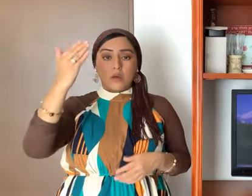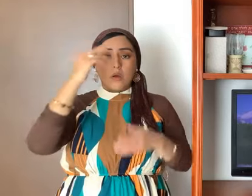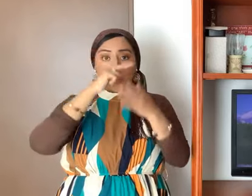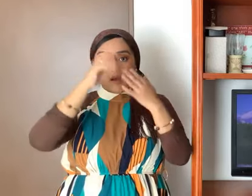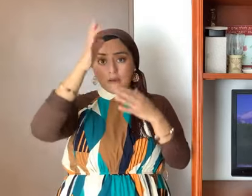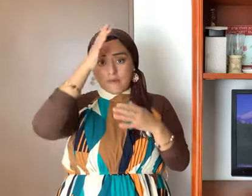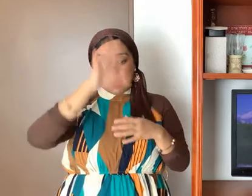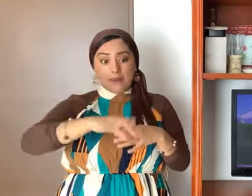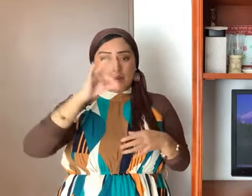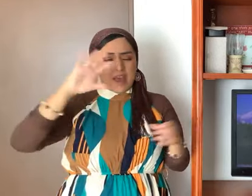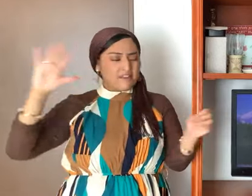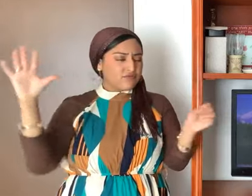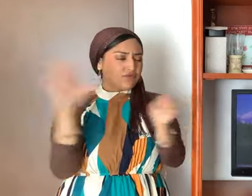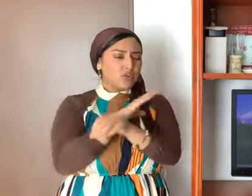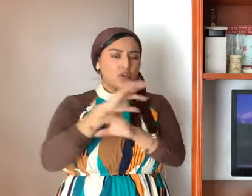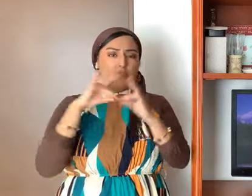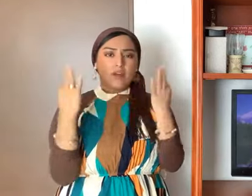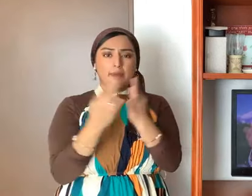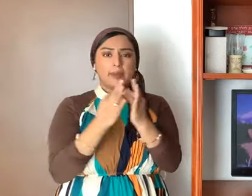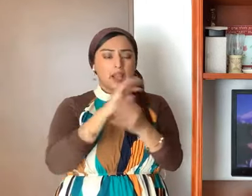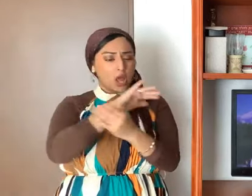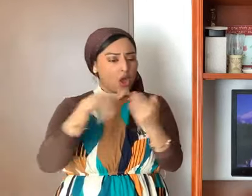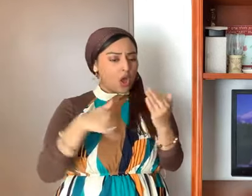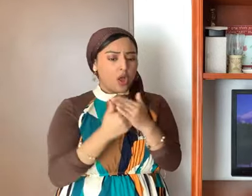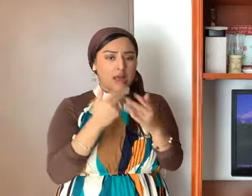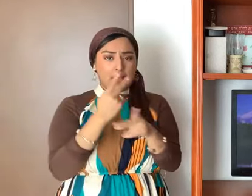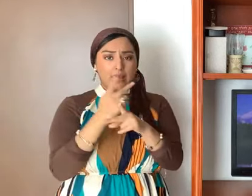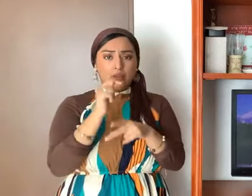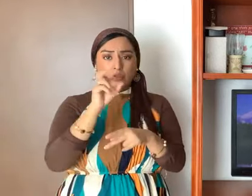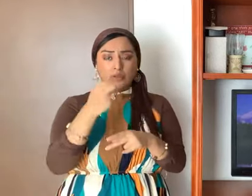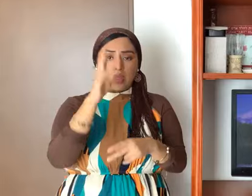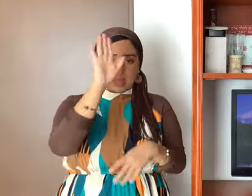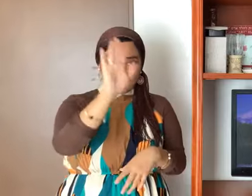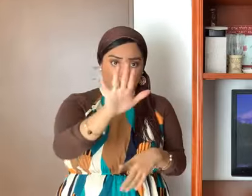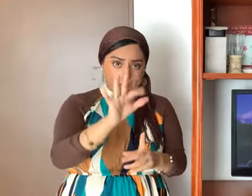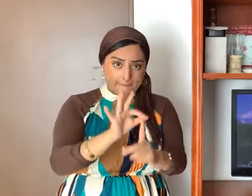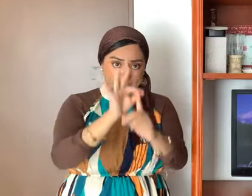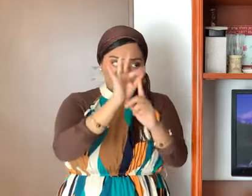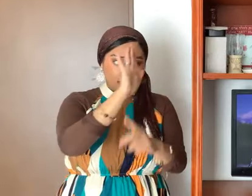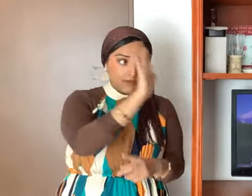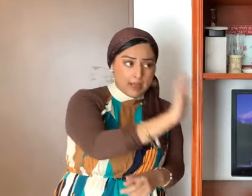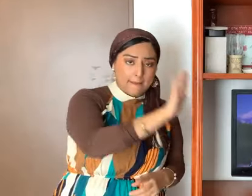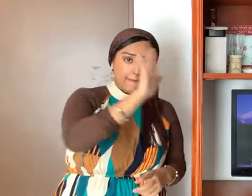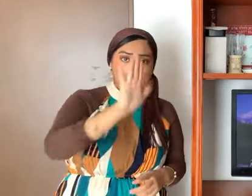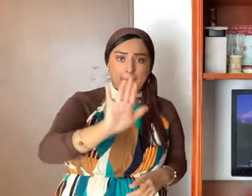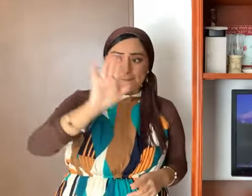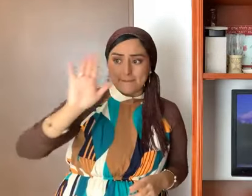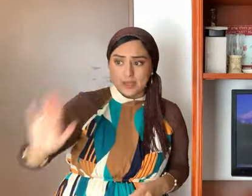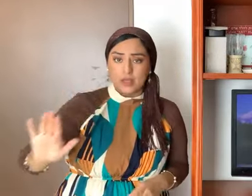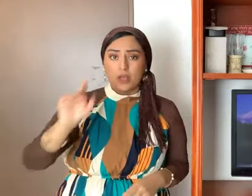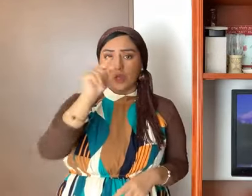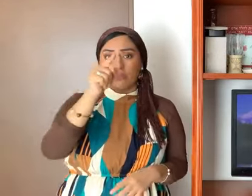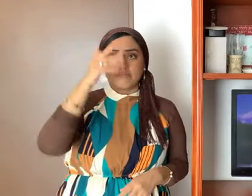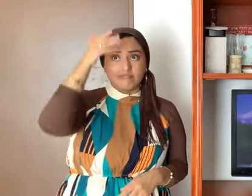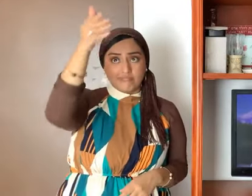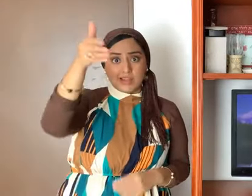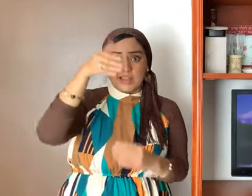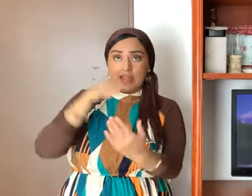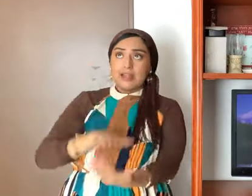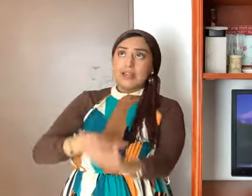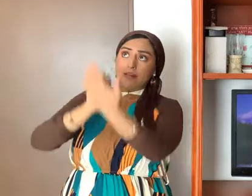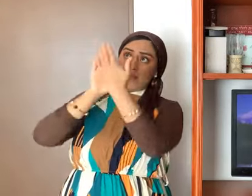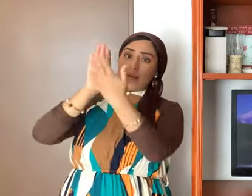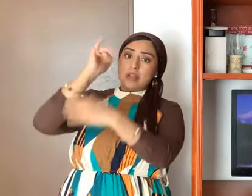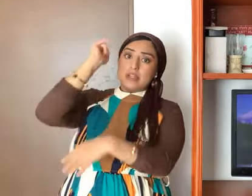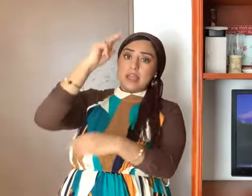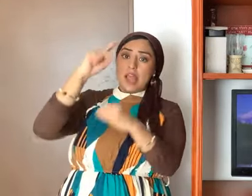llame a toda una familia y todos guarden Torá, tu llamado es personal. Y tú vas a tener que rendir cuentas sobre